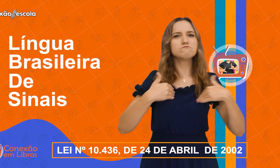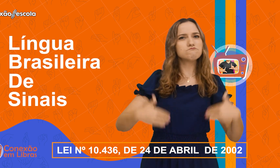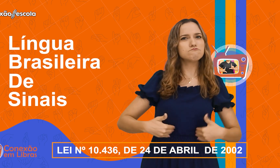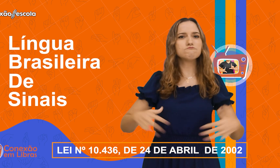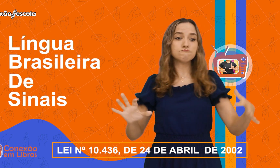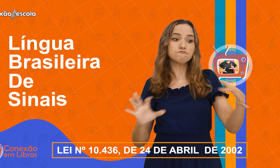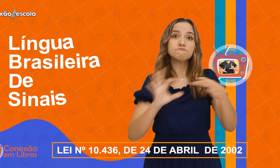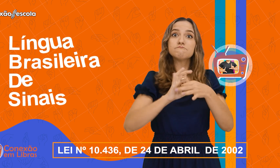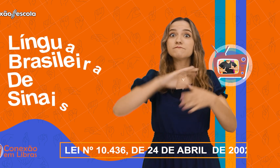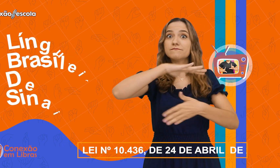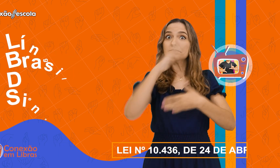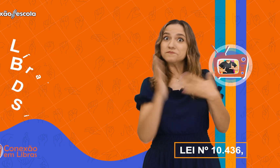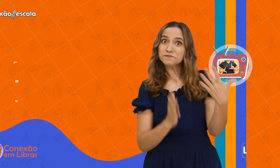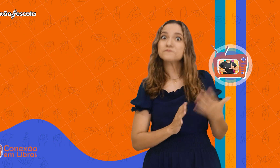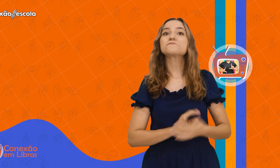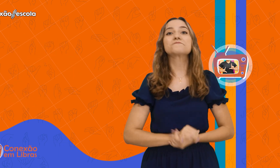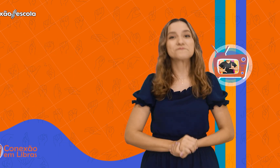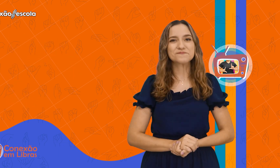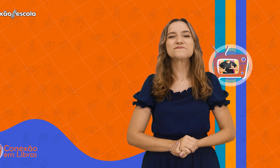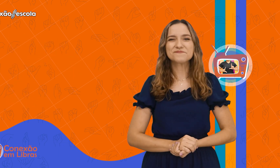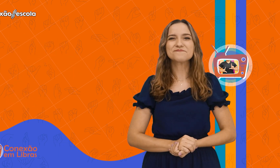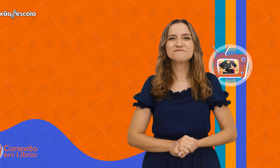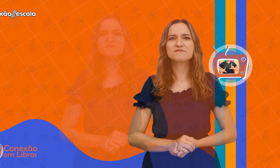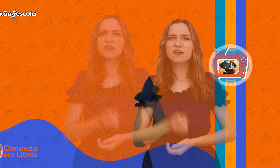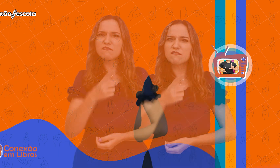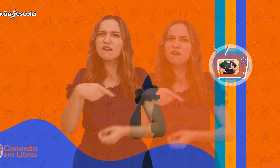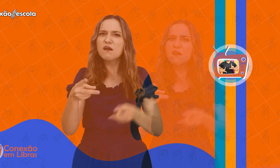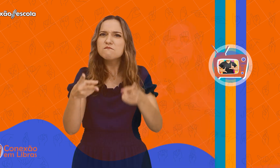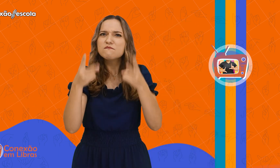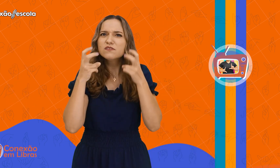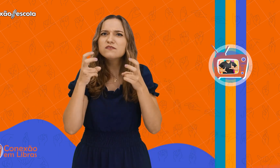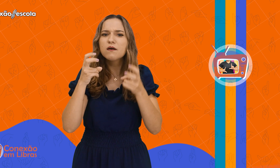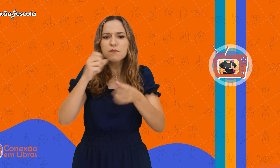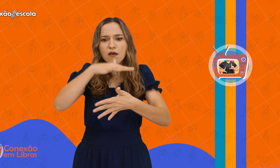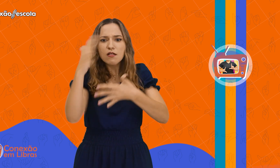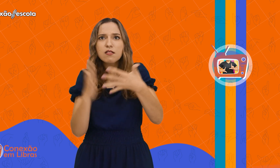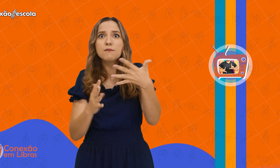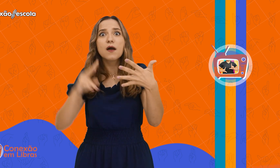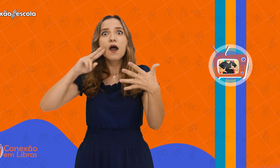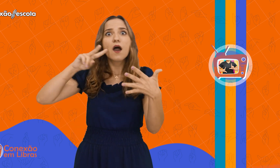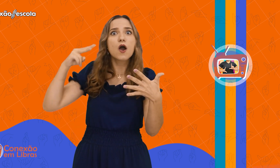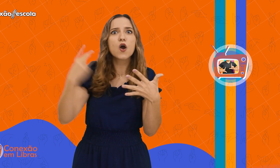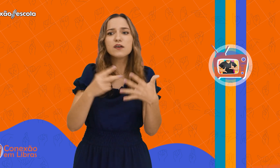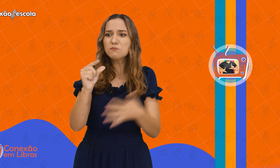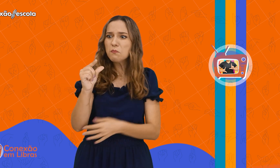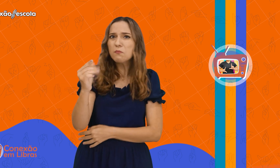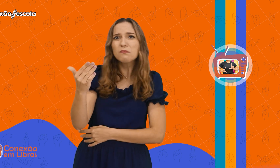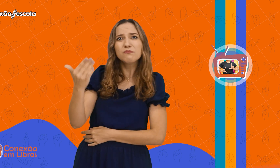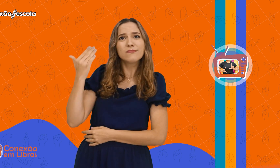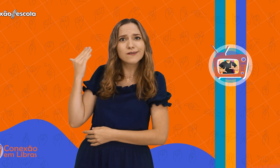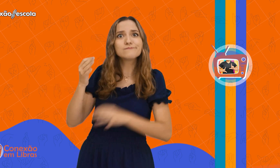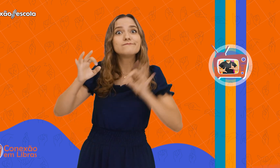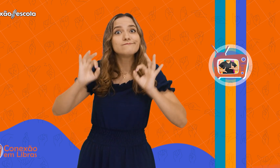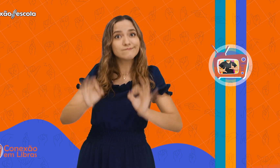de expressão a ela associados. Perceberam que a Libras foi reconhecida há pouco